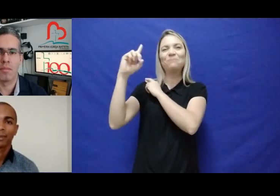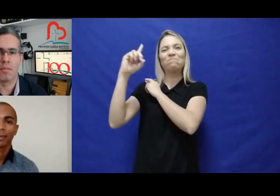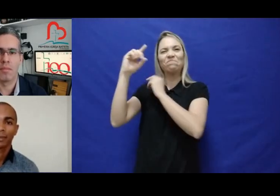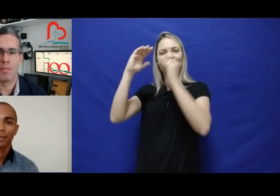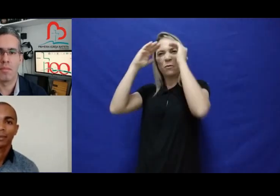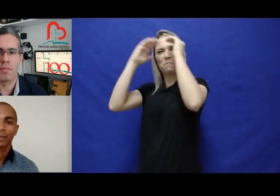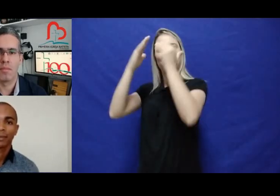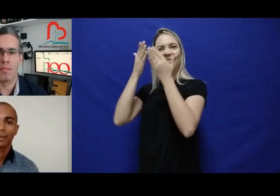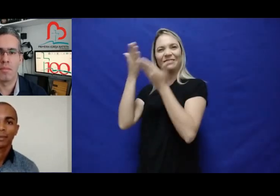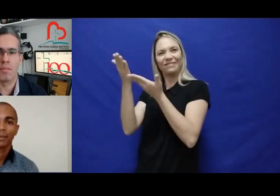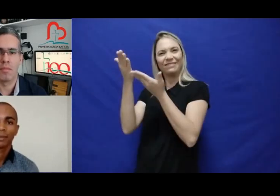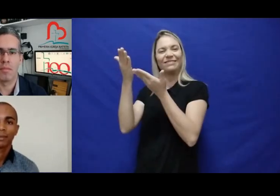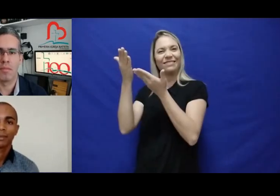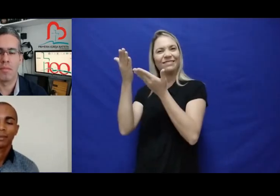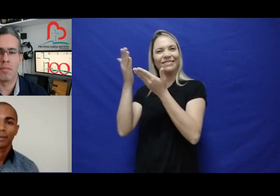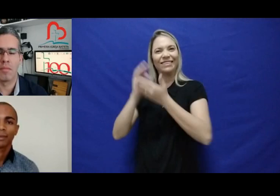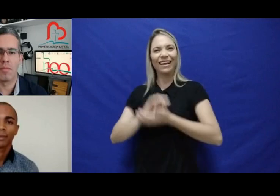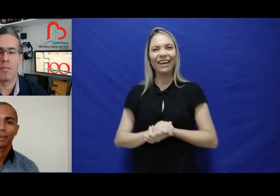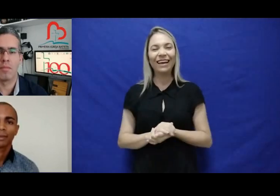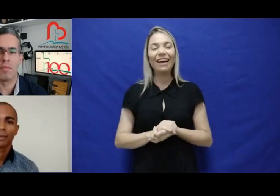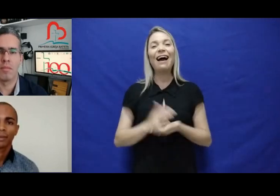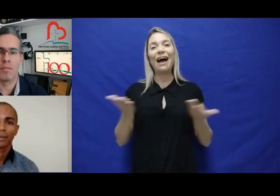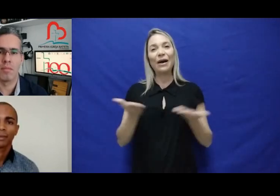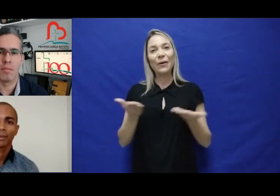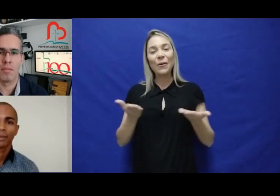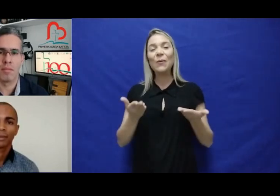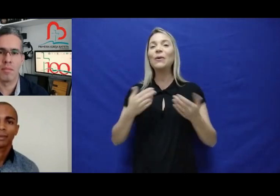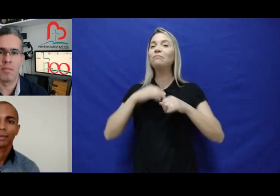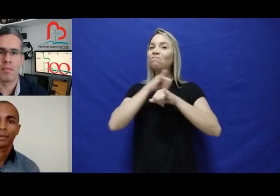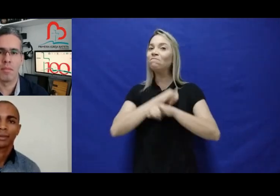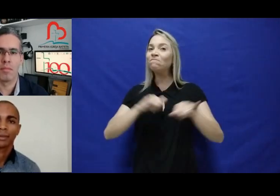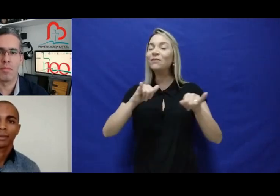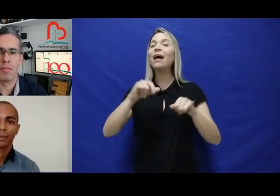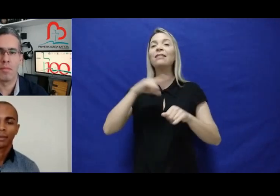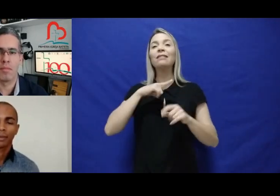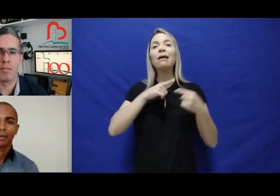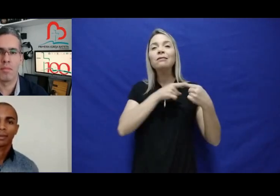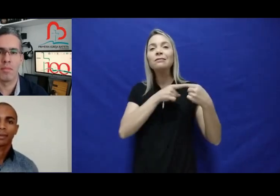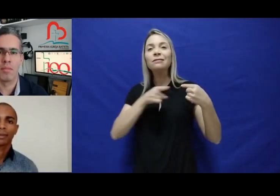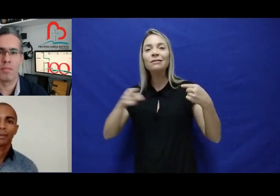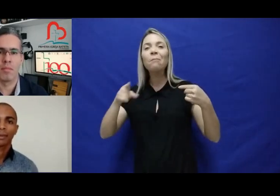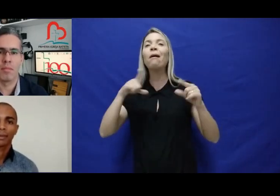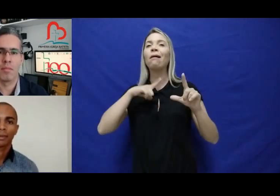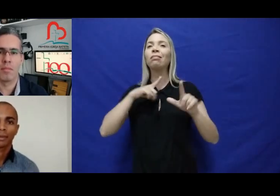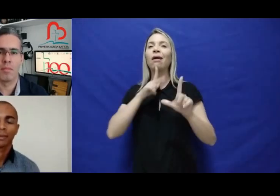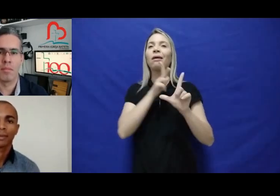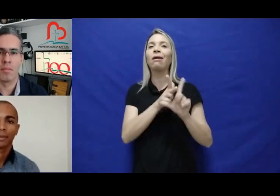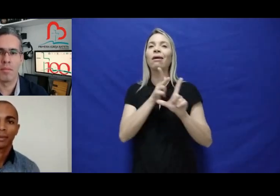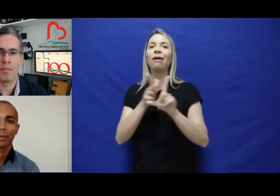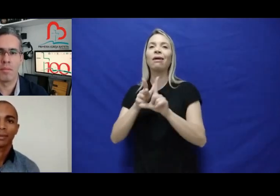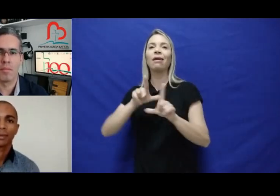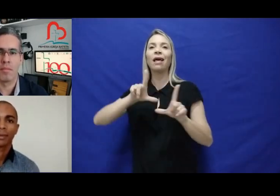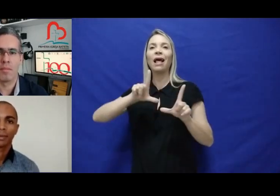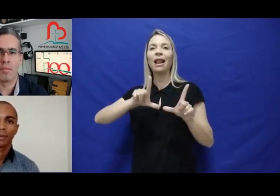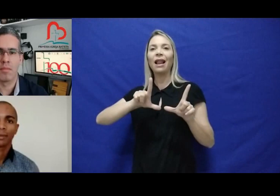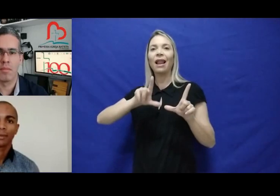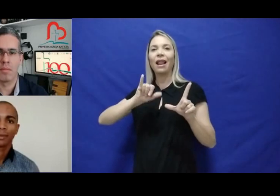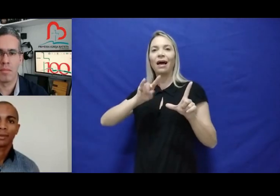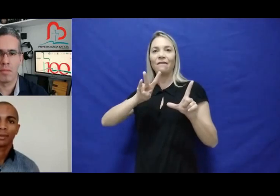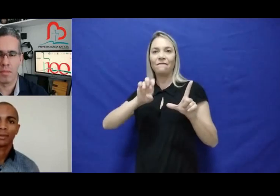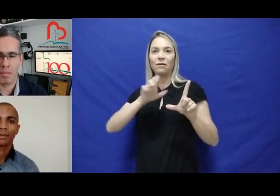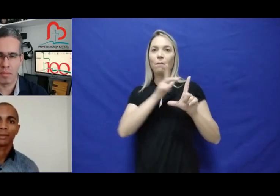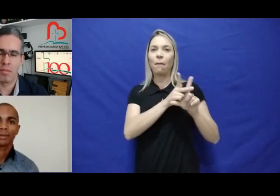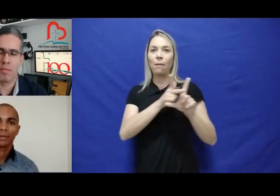nossa missão. E é sobre isso, meu irmão, que eu quero lhe falar nesse momento. Nós temos tido lives ao longo da